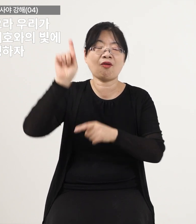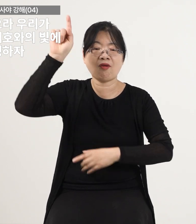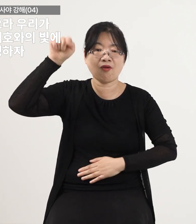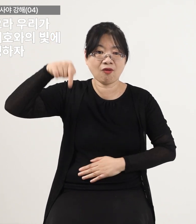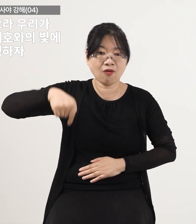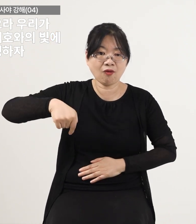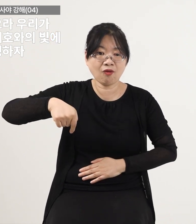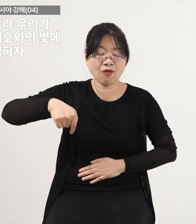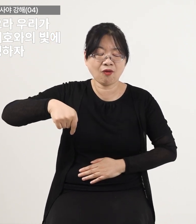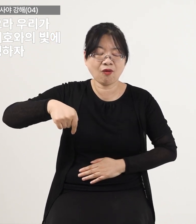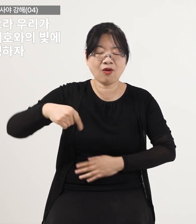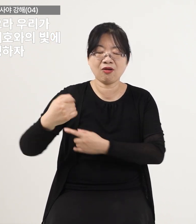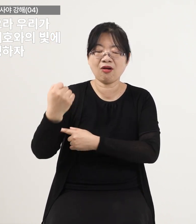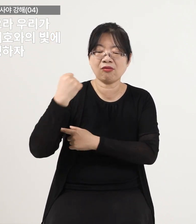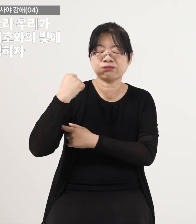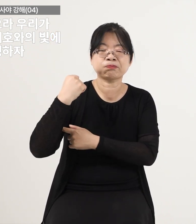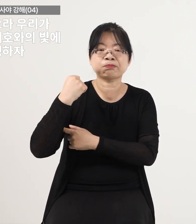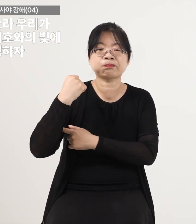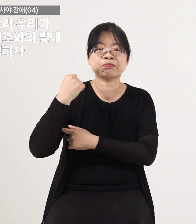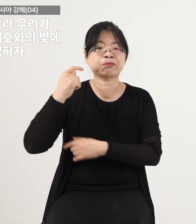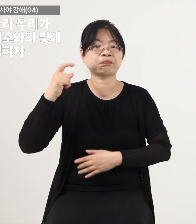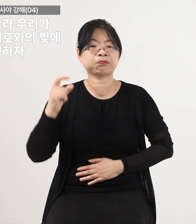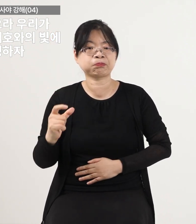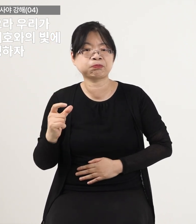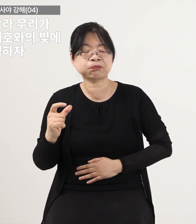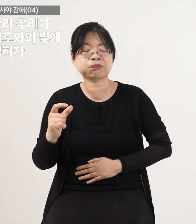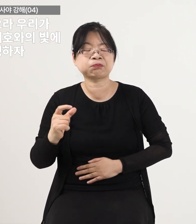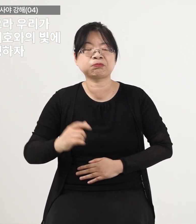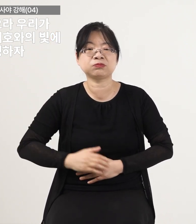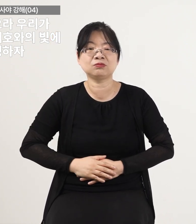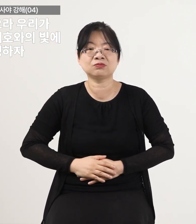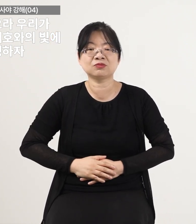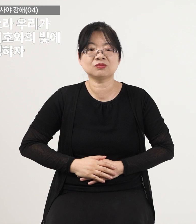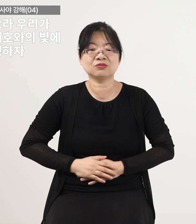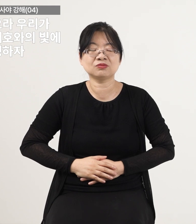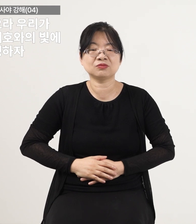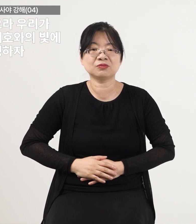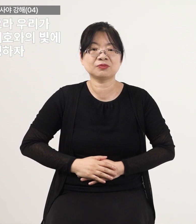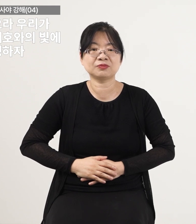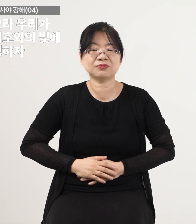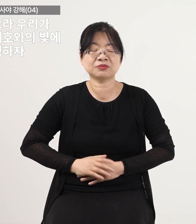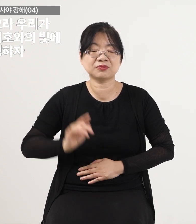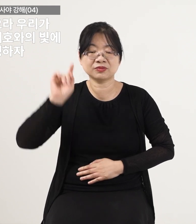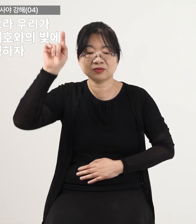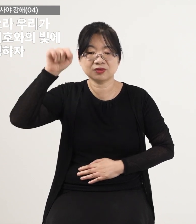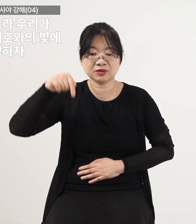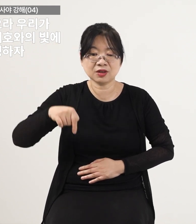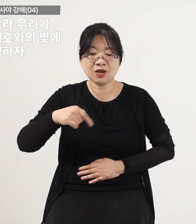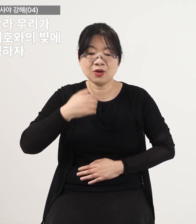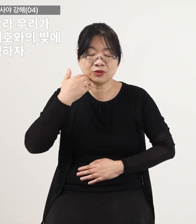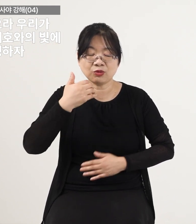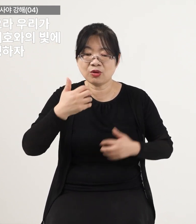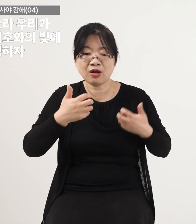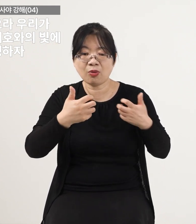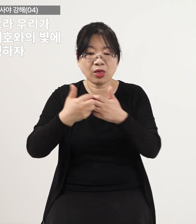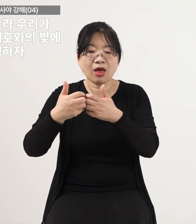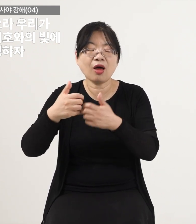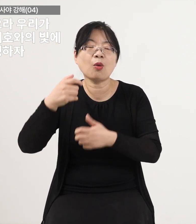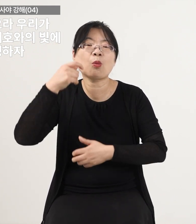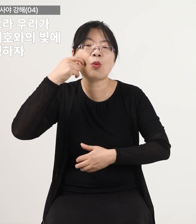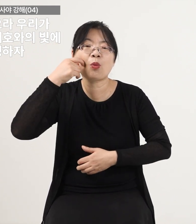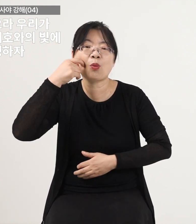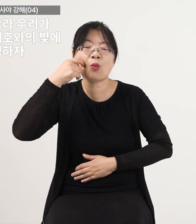천하 무적이 되고 천하에 넘볼 수 없는 민족이